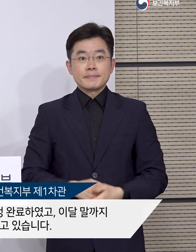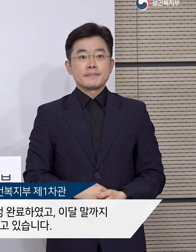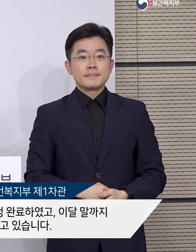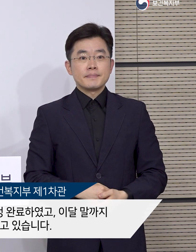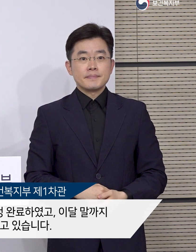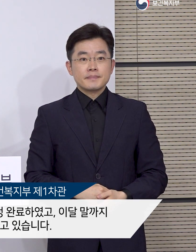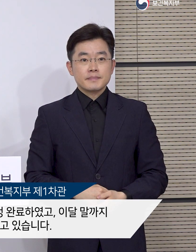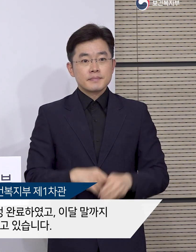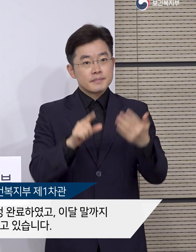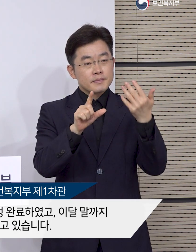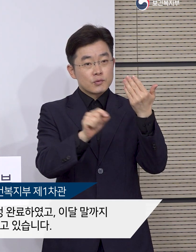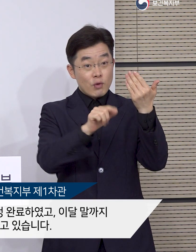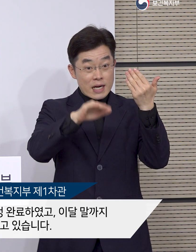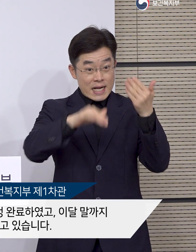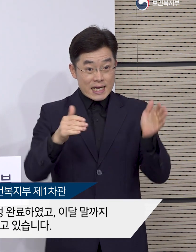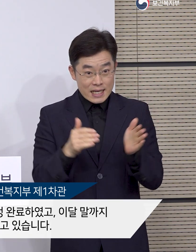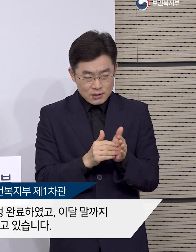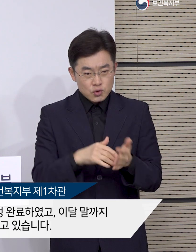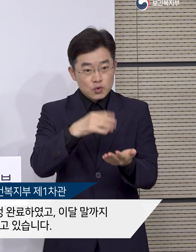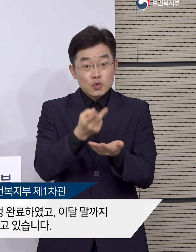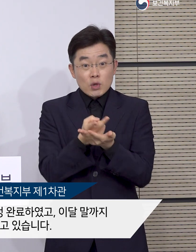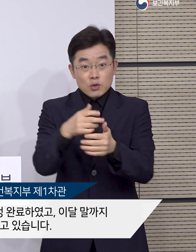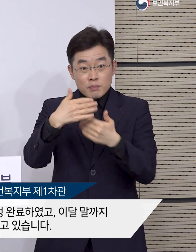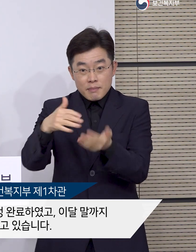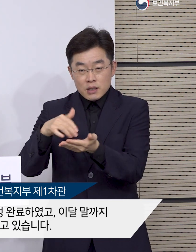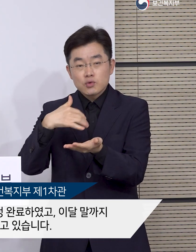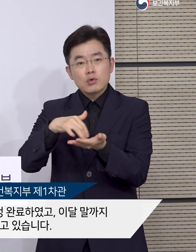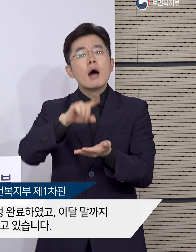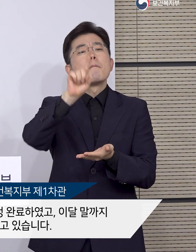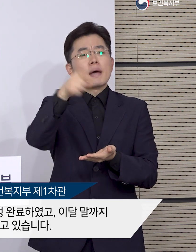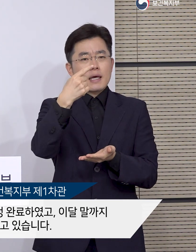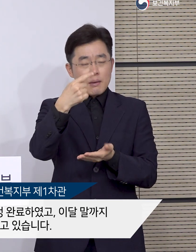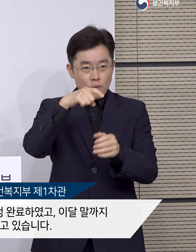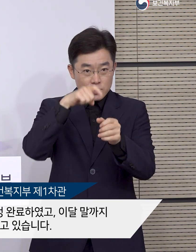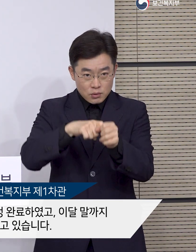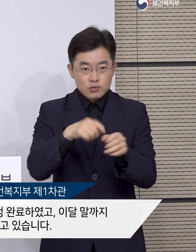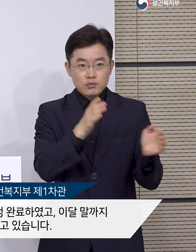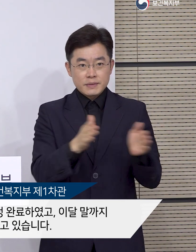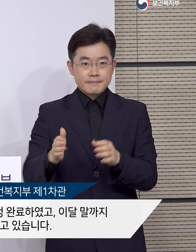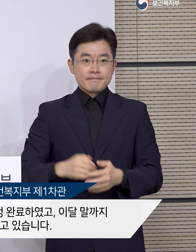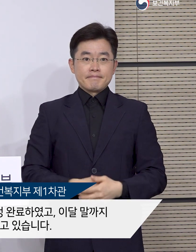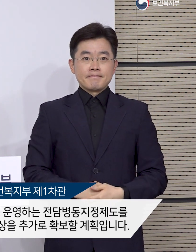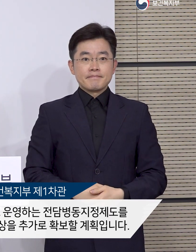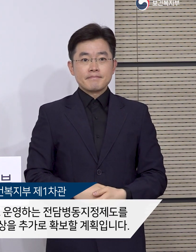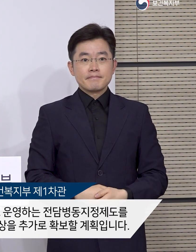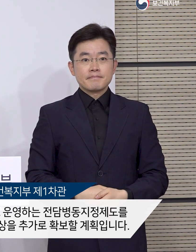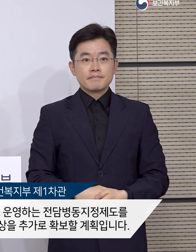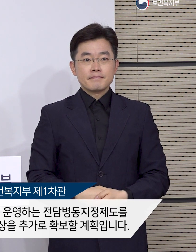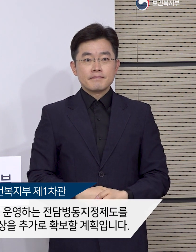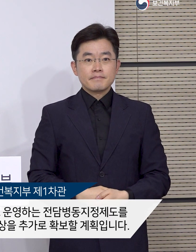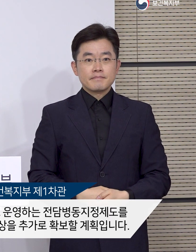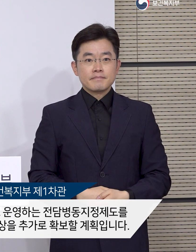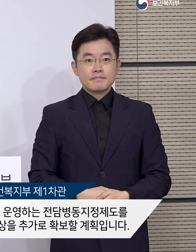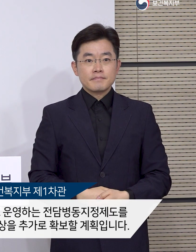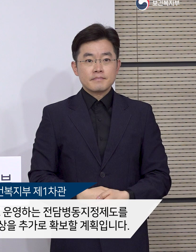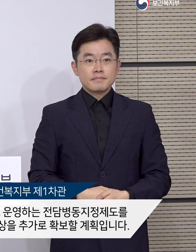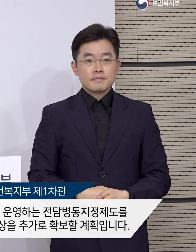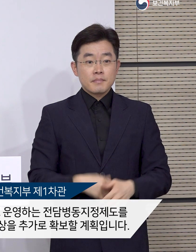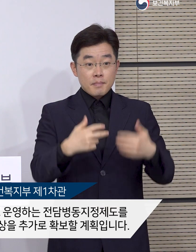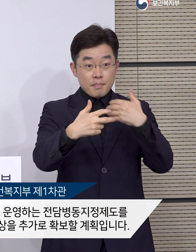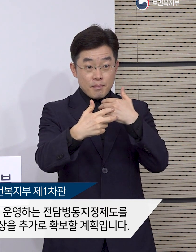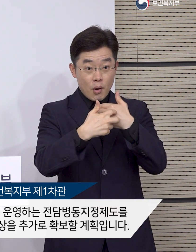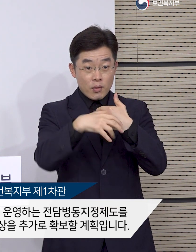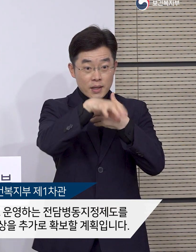말까지 총 100병상 이상 지정하는 것을 목표로 추진하고 있습니다. 또한 병동